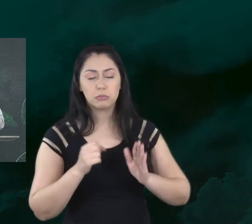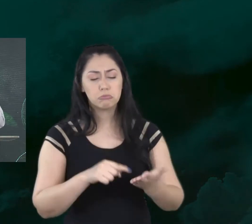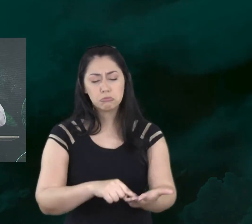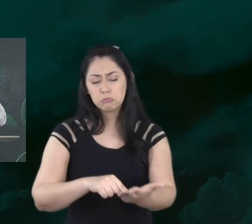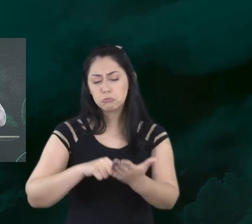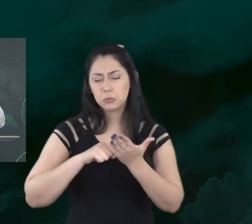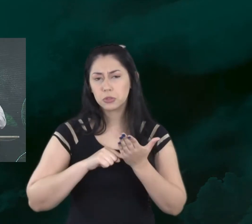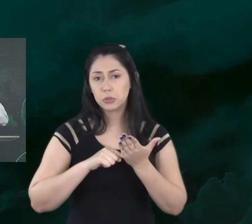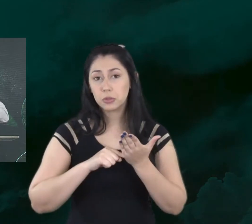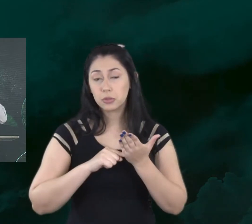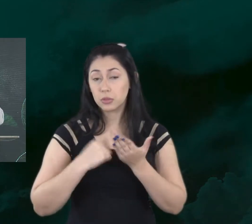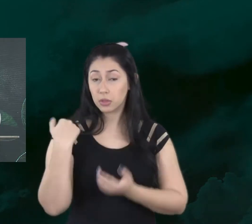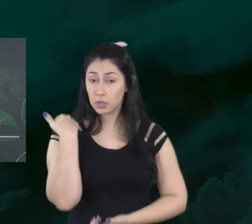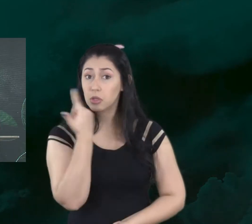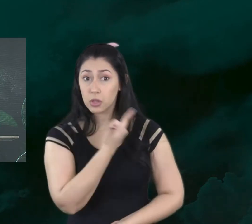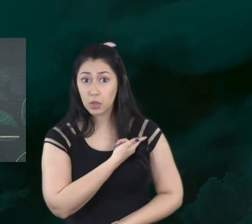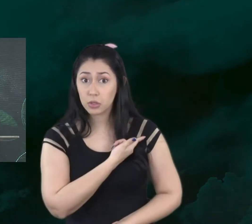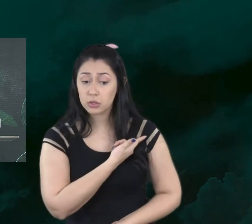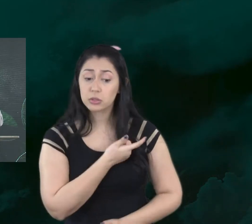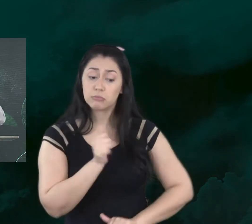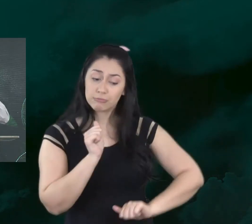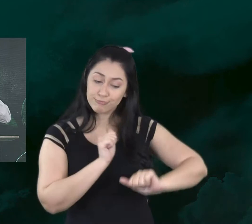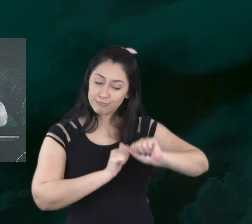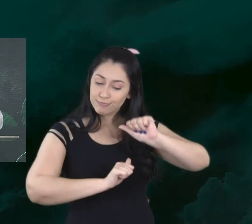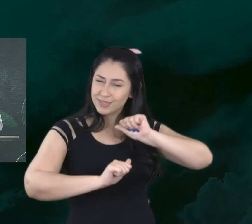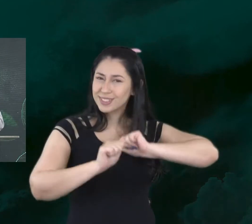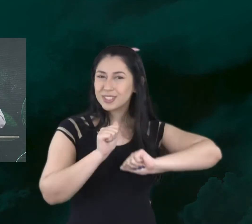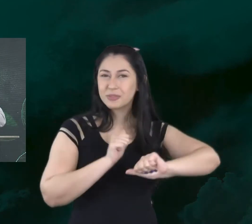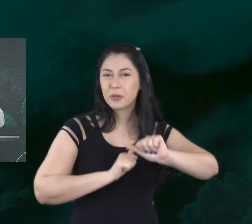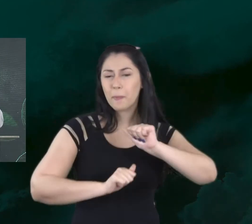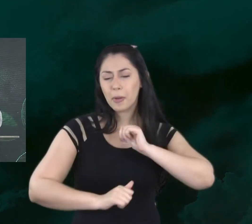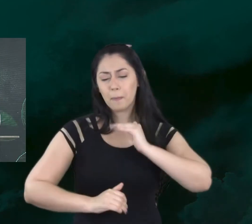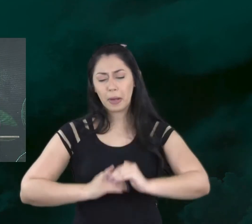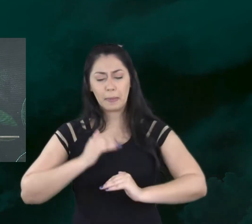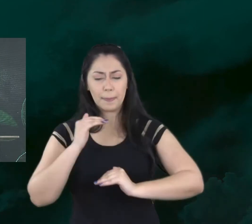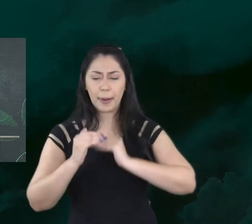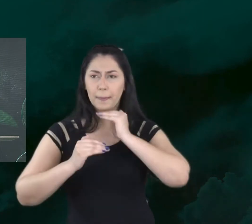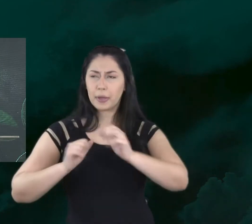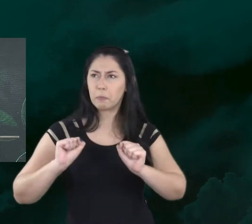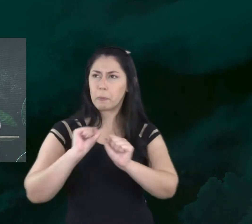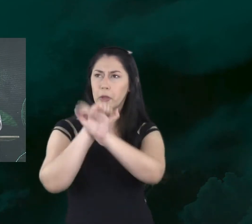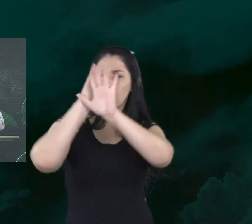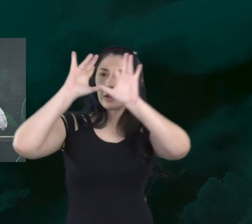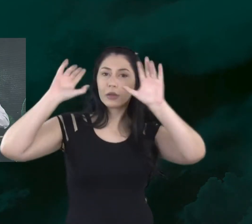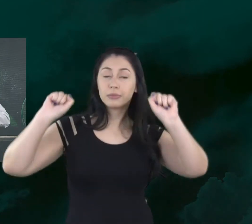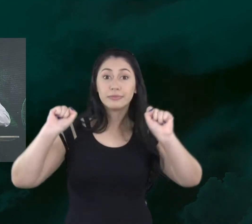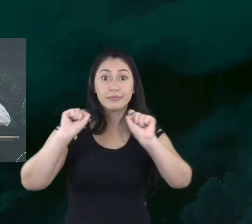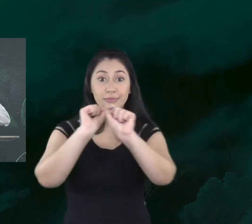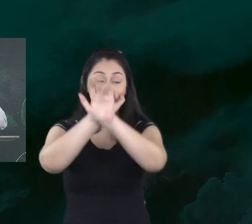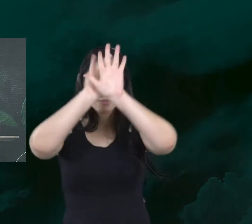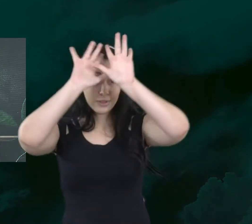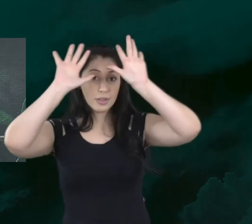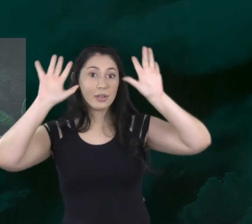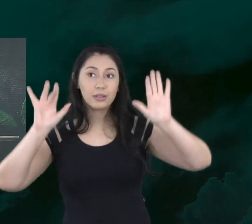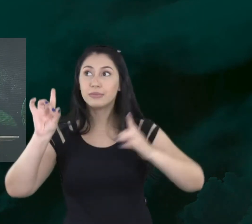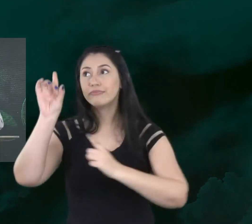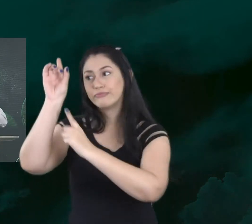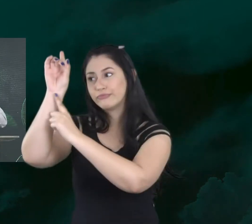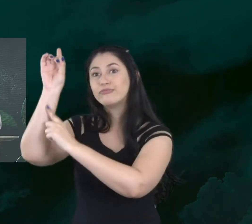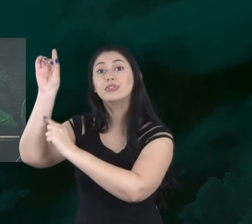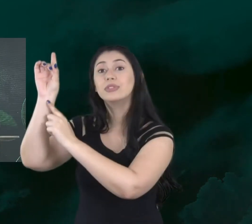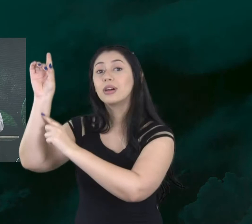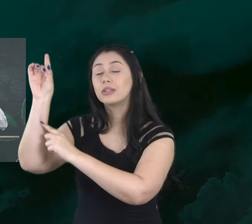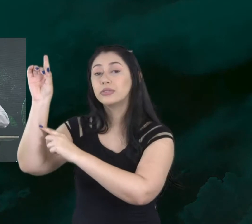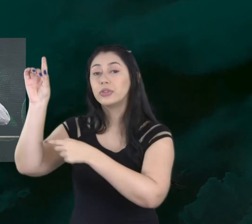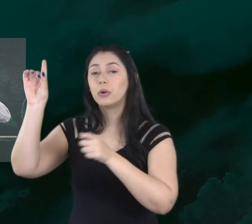que nós estamos sendo transformados de glória em glória, né? Essa é a vontade de Deus. Ele quer